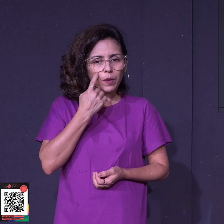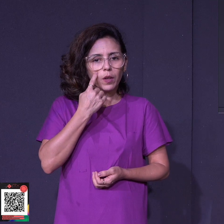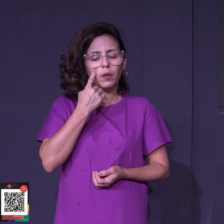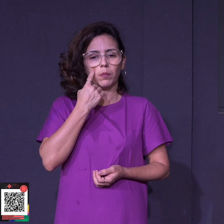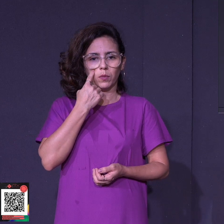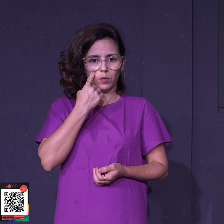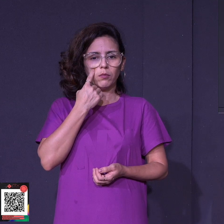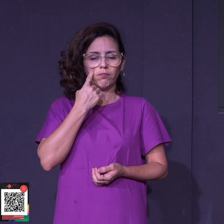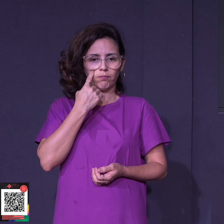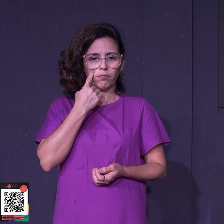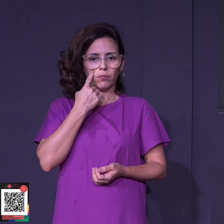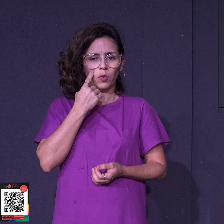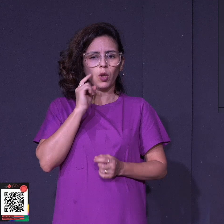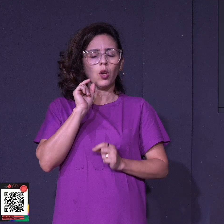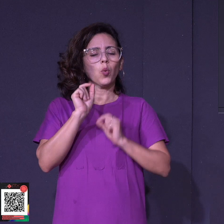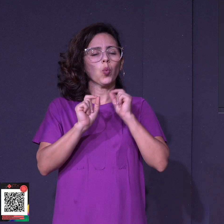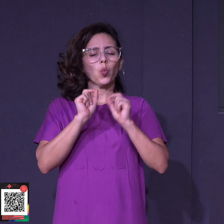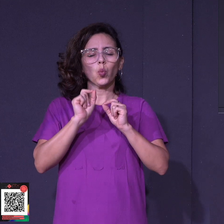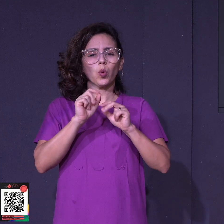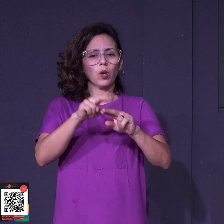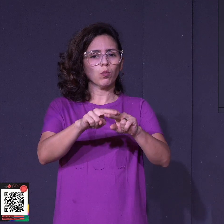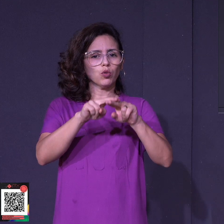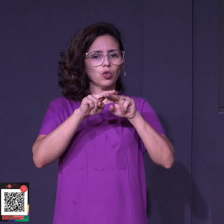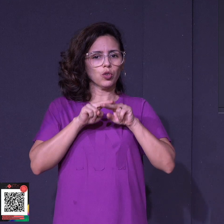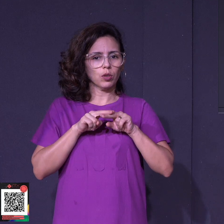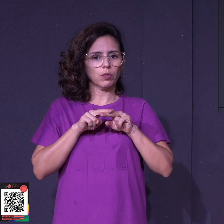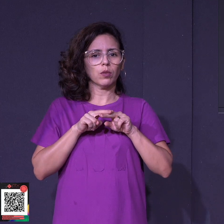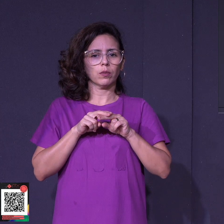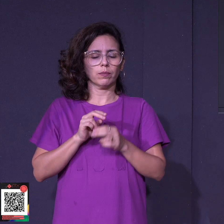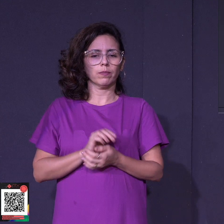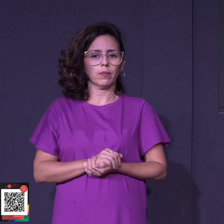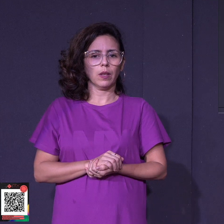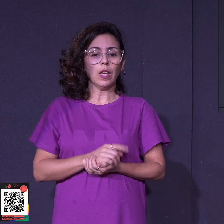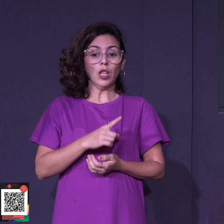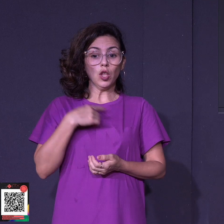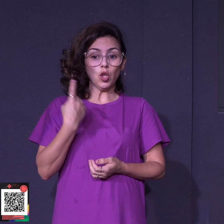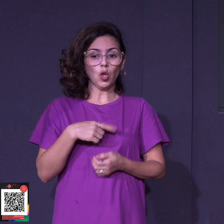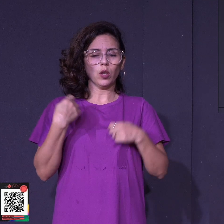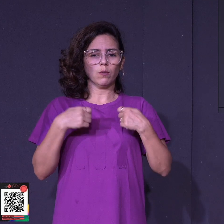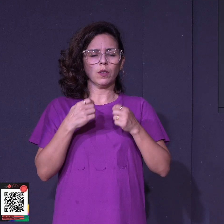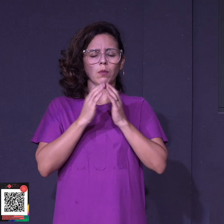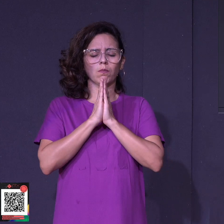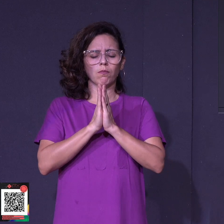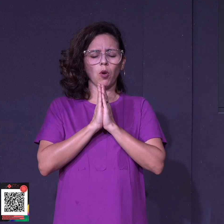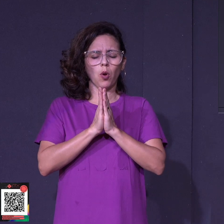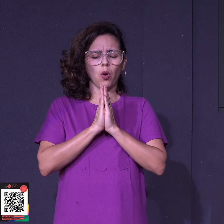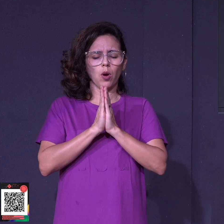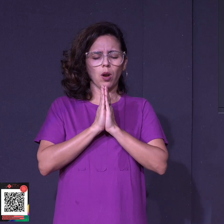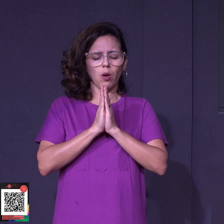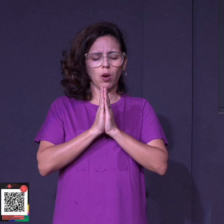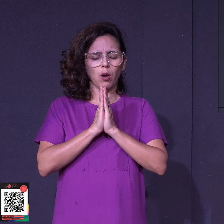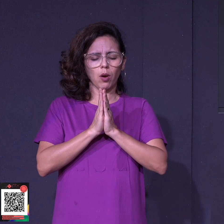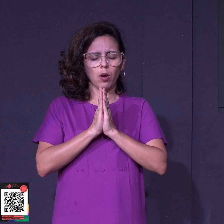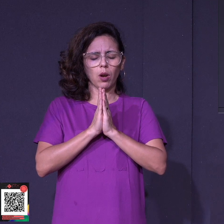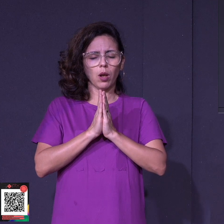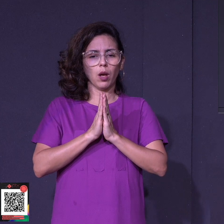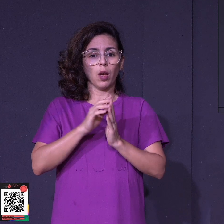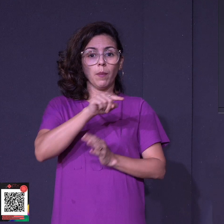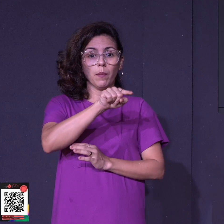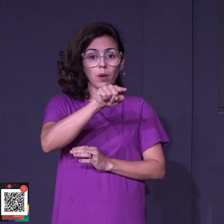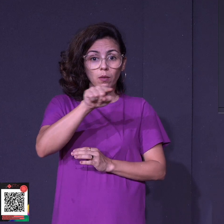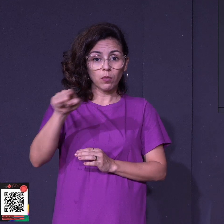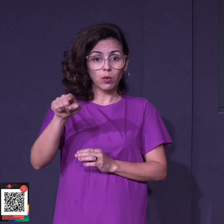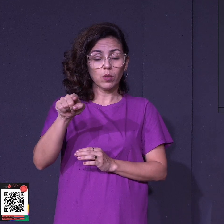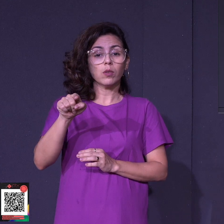você e de pedir que vocês sejam cheios do conhecimento da sua vontade,